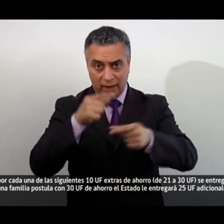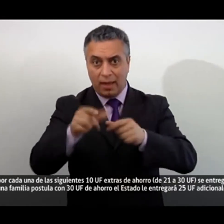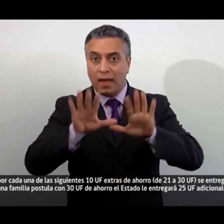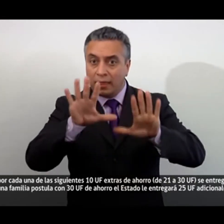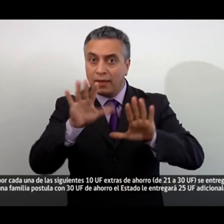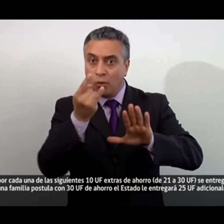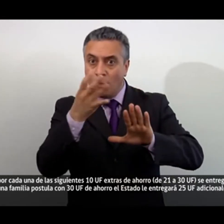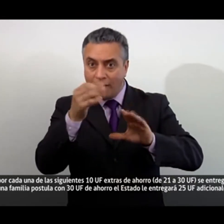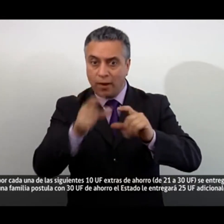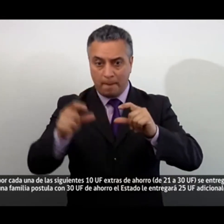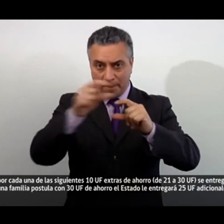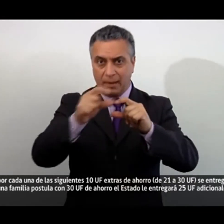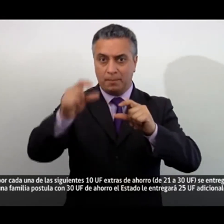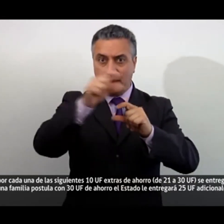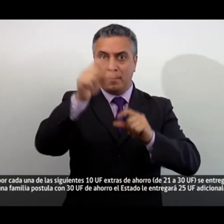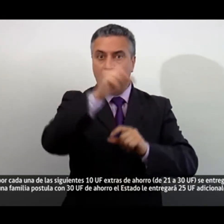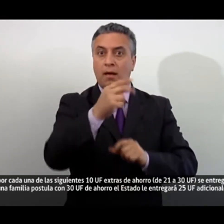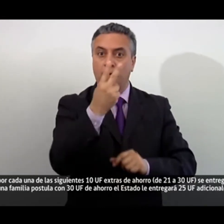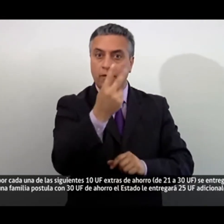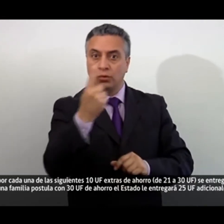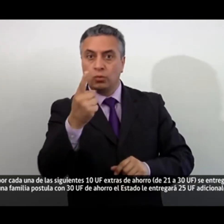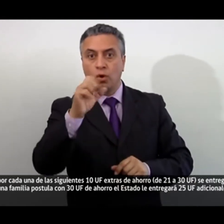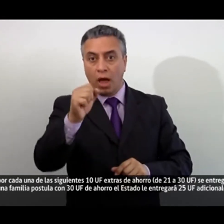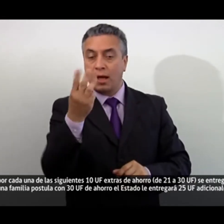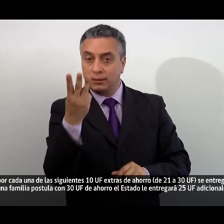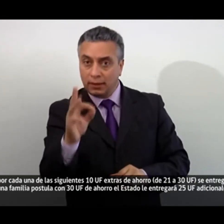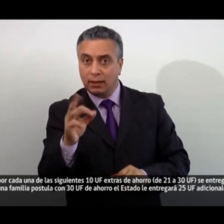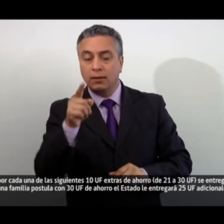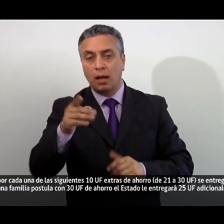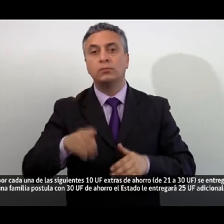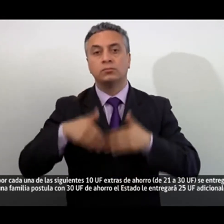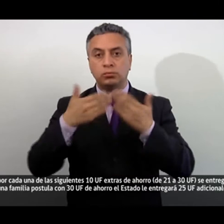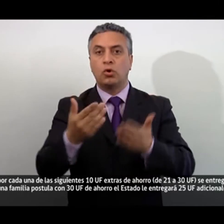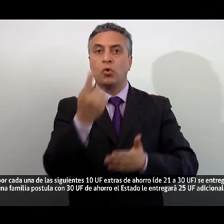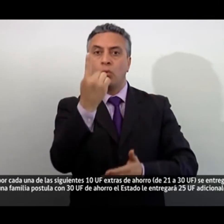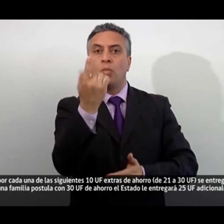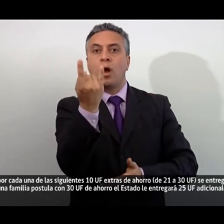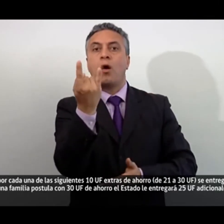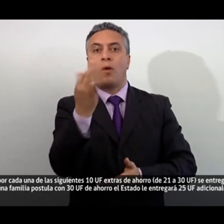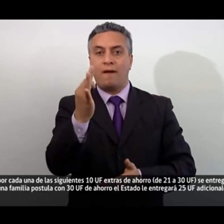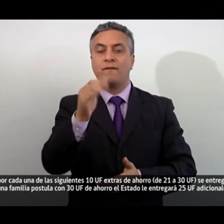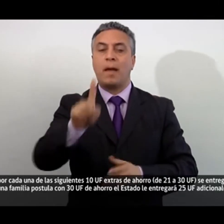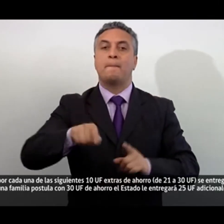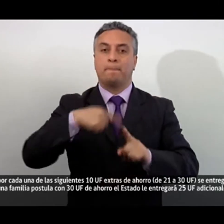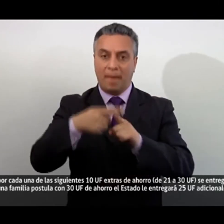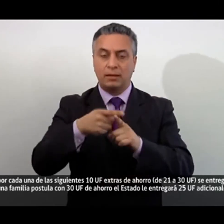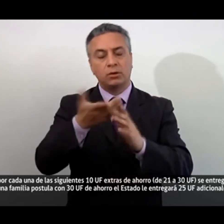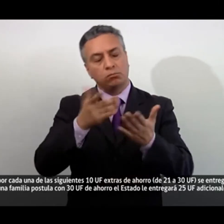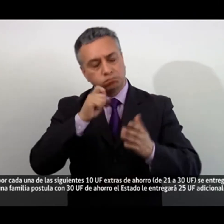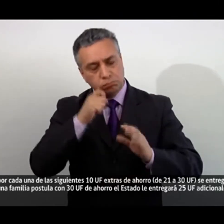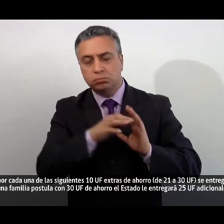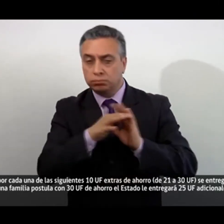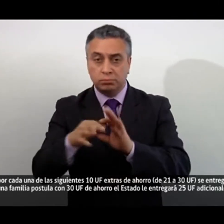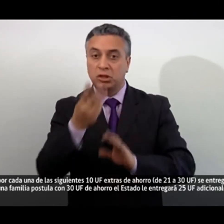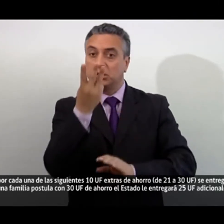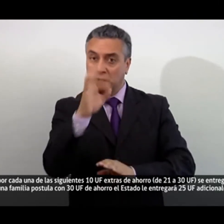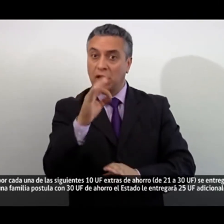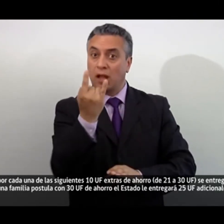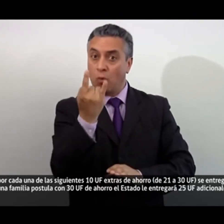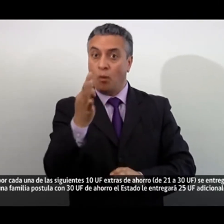10 UF extras de ahorro, de 21 a 30, se entregará una UF más. Es decir, si una familia postula con